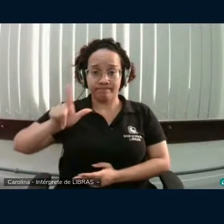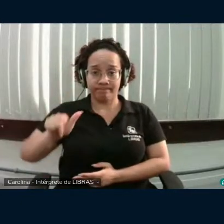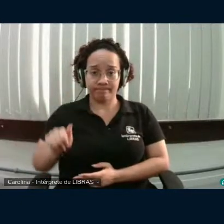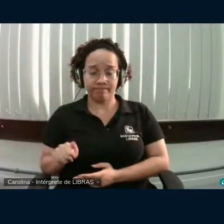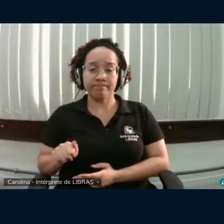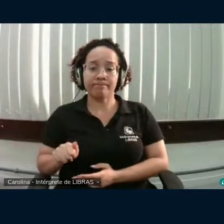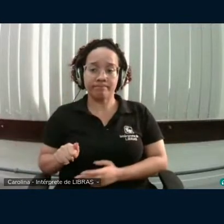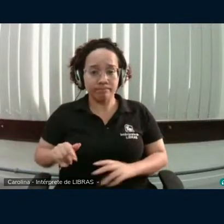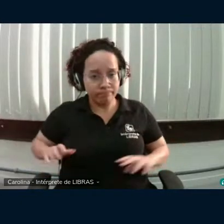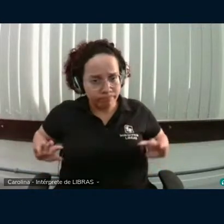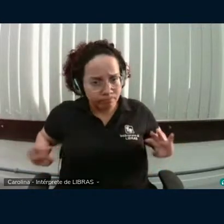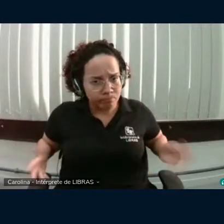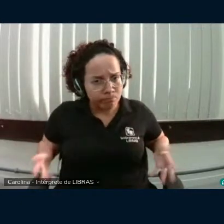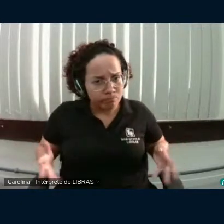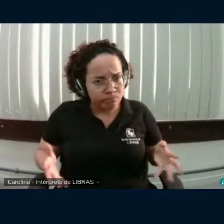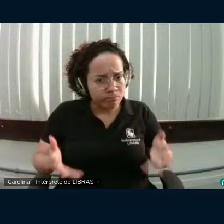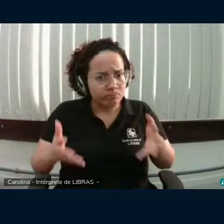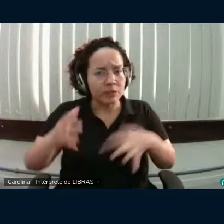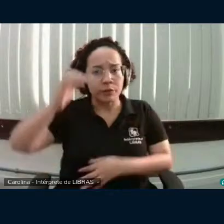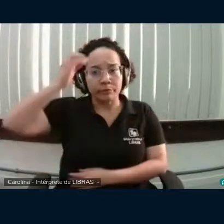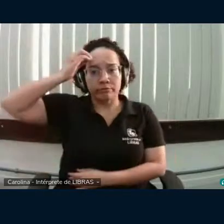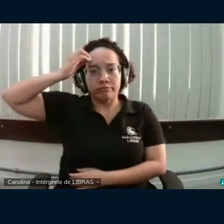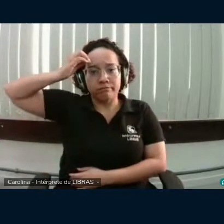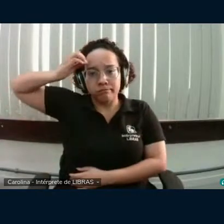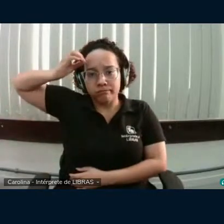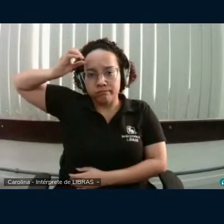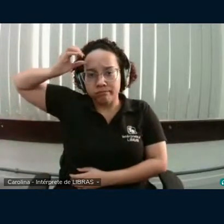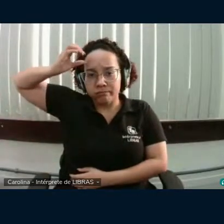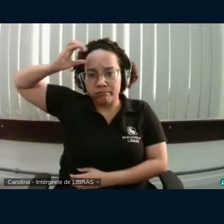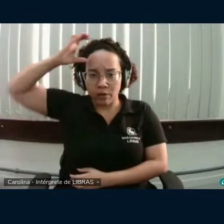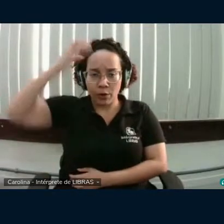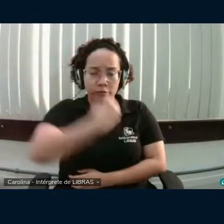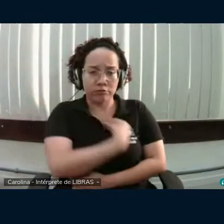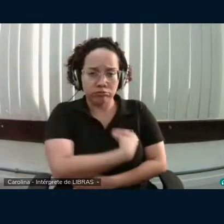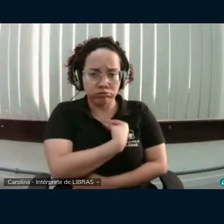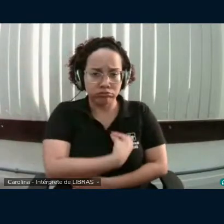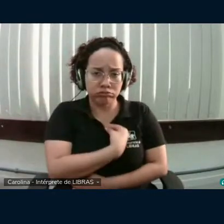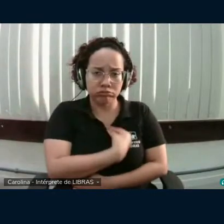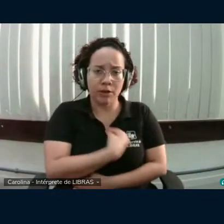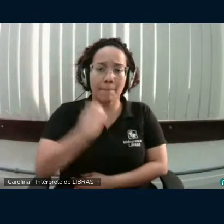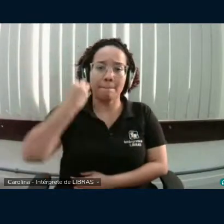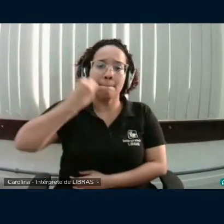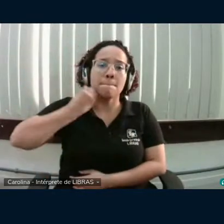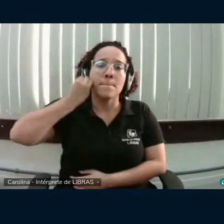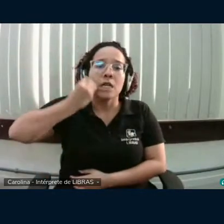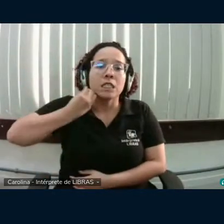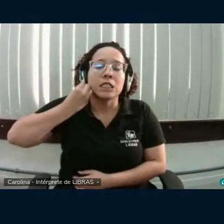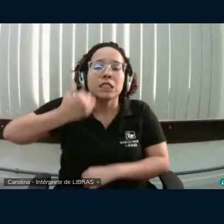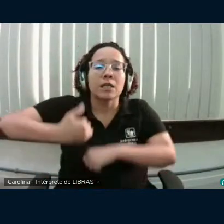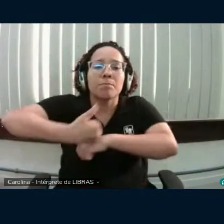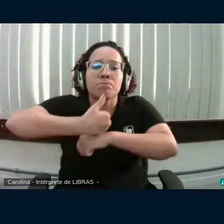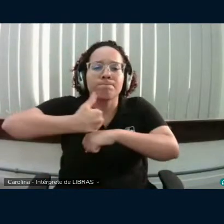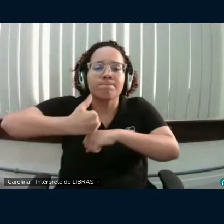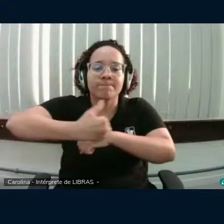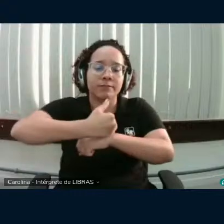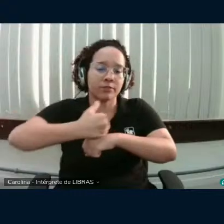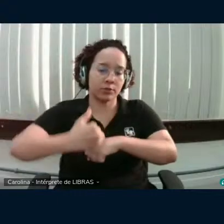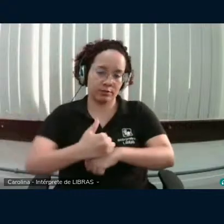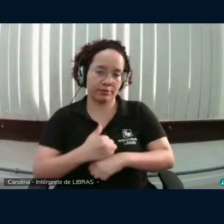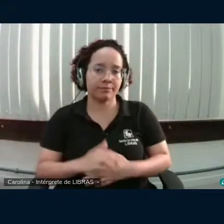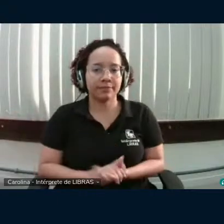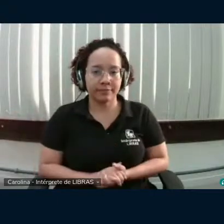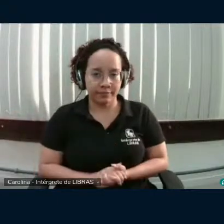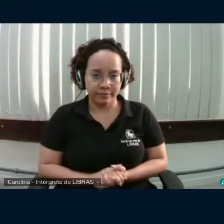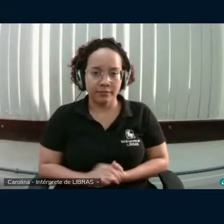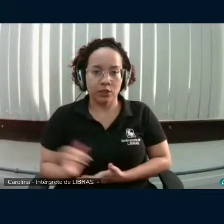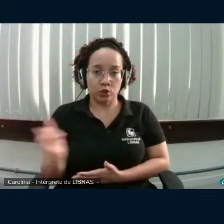produz mais conhecimento sobre a realidade da própria profissão, da própria educação. O lugar que os institutos federais